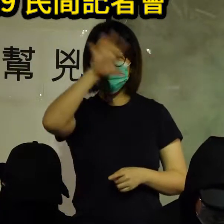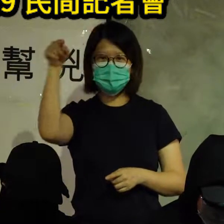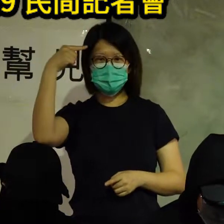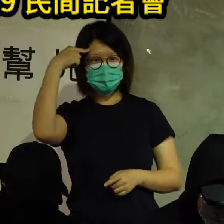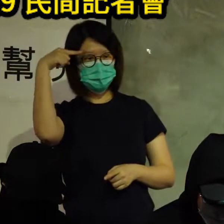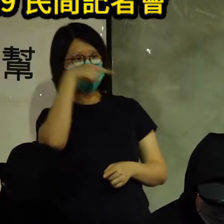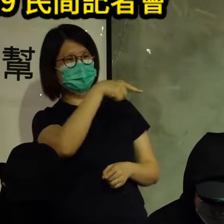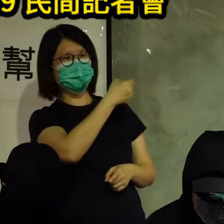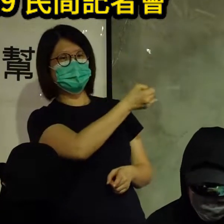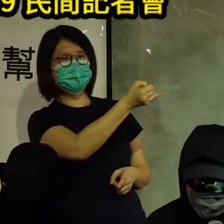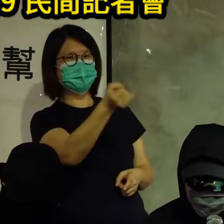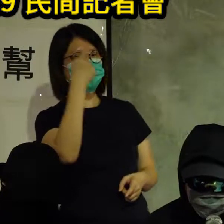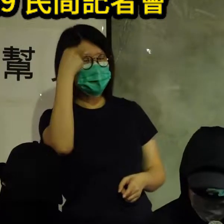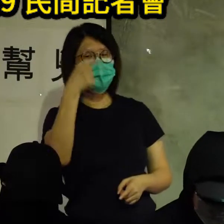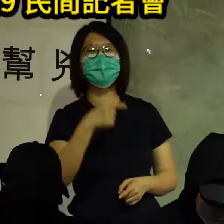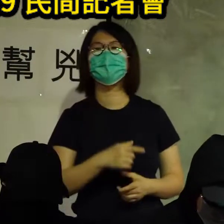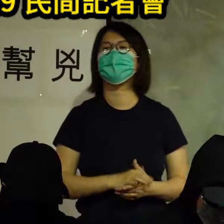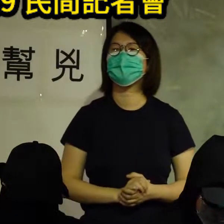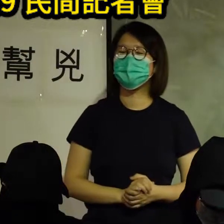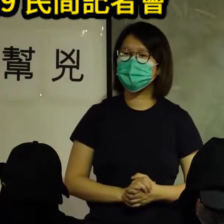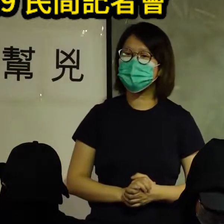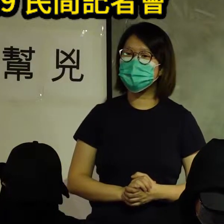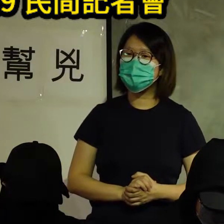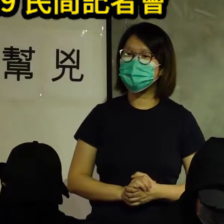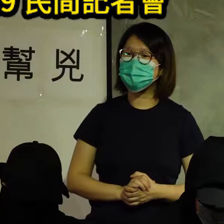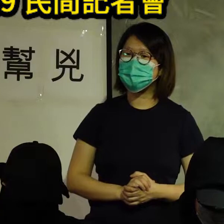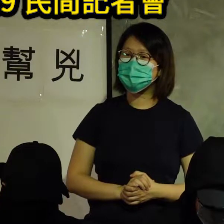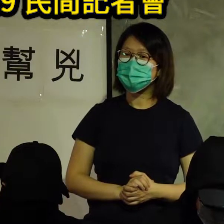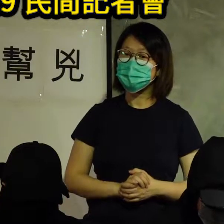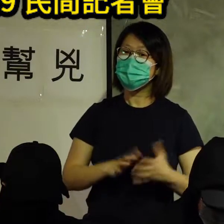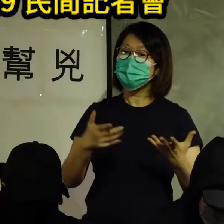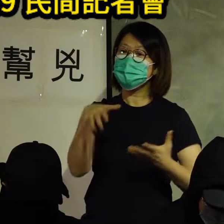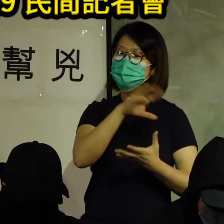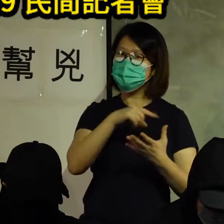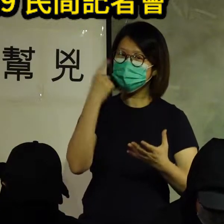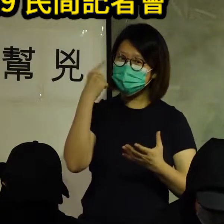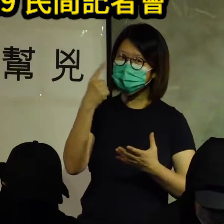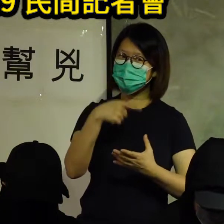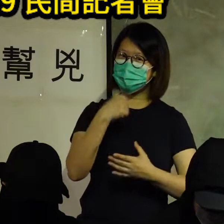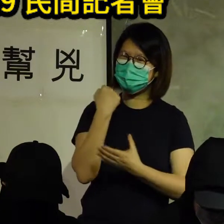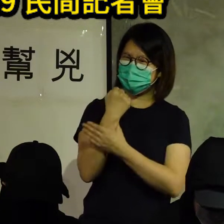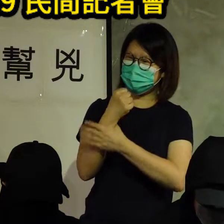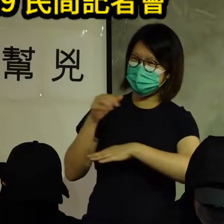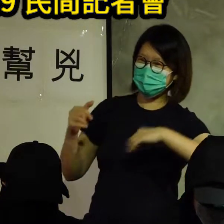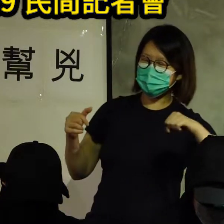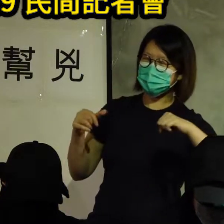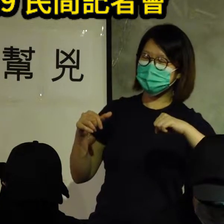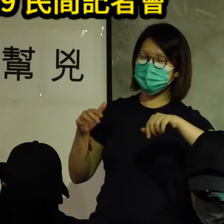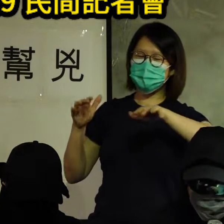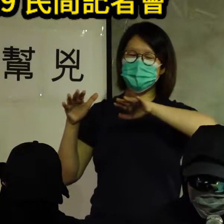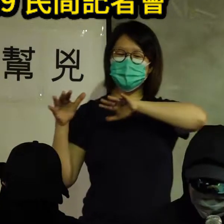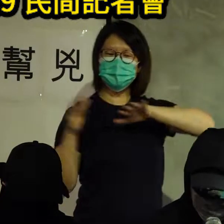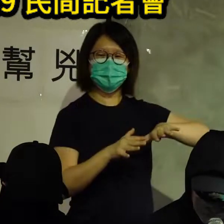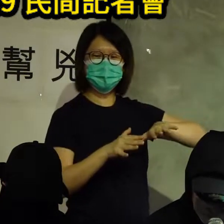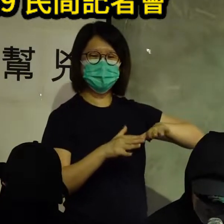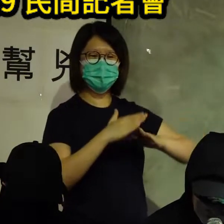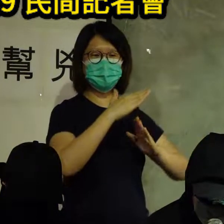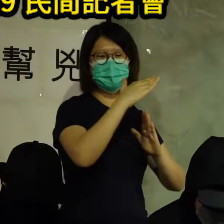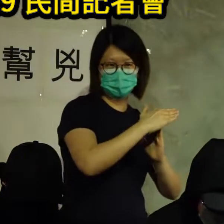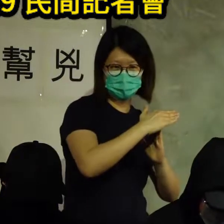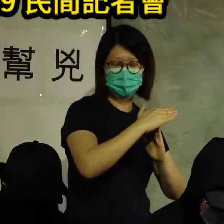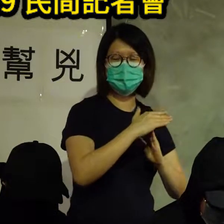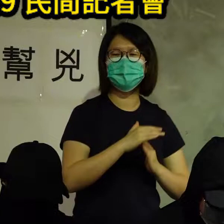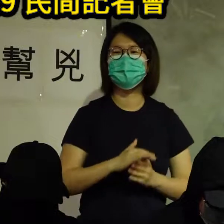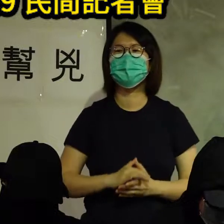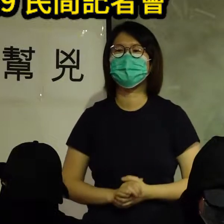同時按反恐條例2017年修訂版政權能夠隨時禁止相關人士